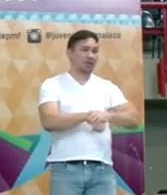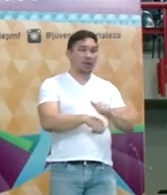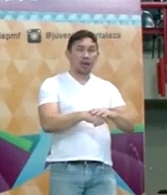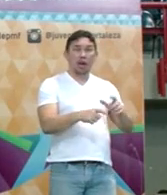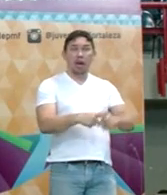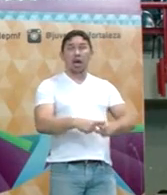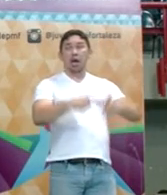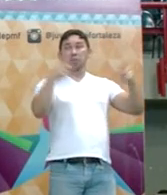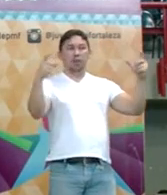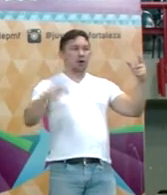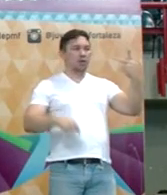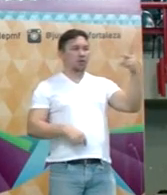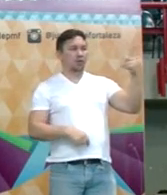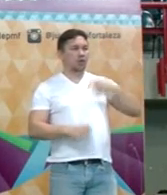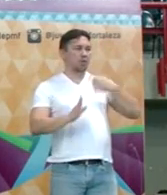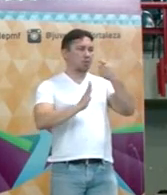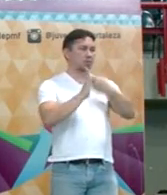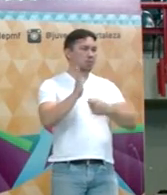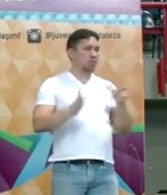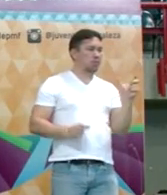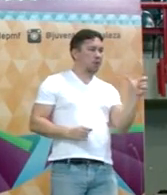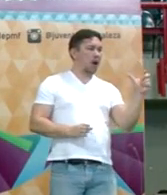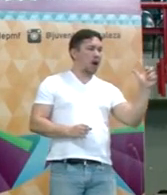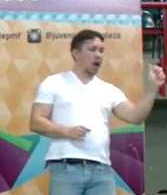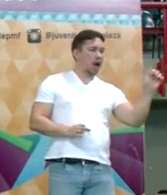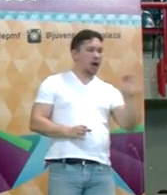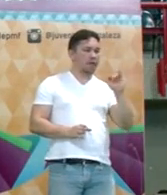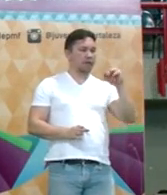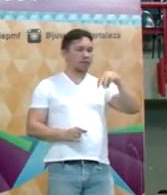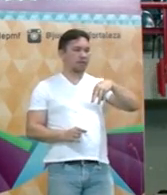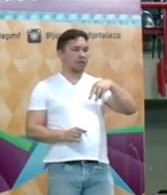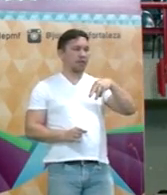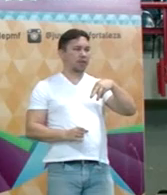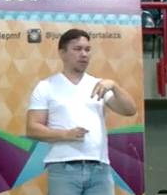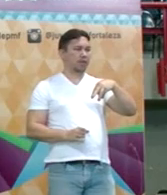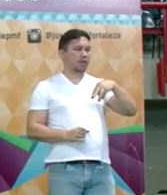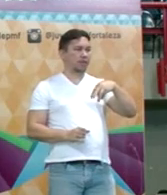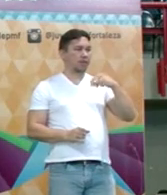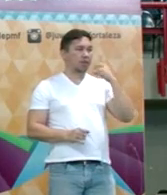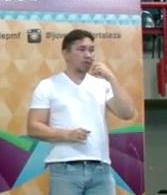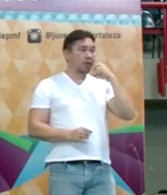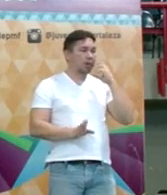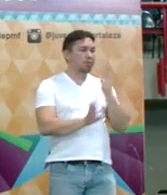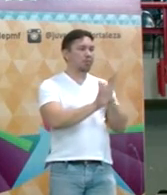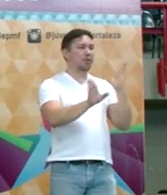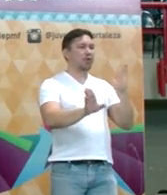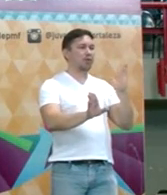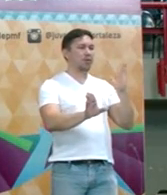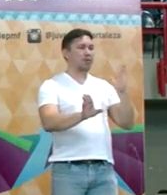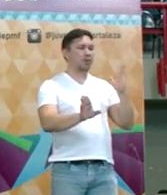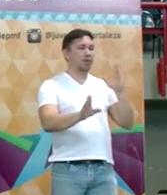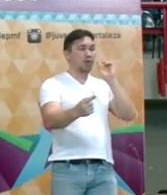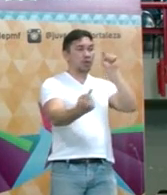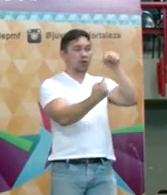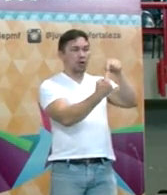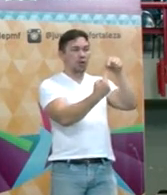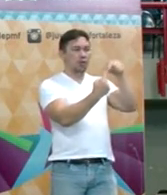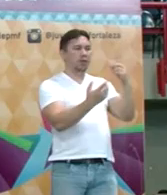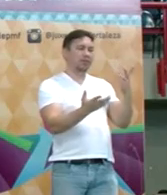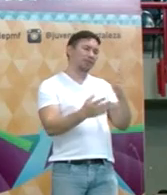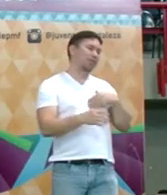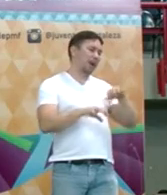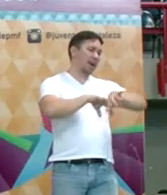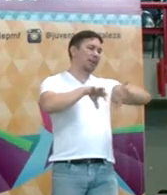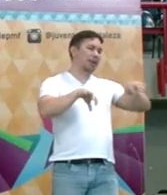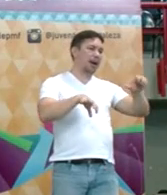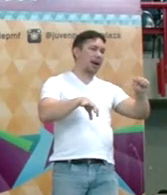A maioria das vezes que vocês usam a palavra afim, você usa com sentido de propósito, de objetivo. Aí